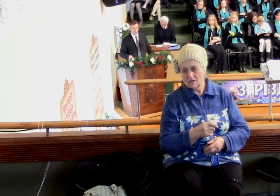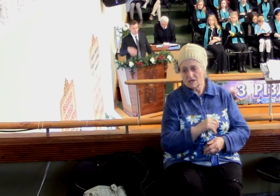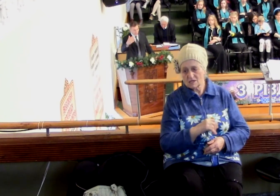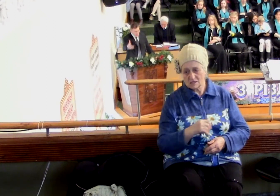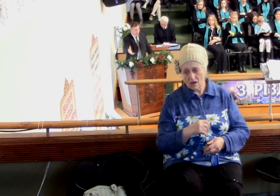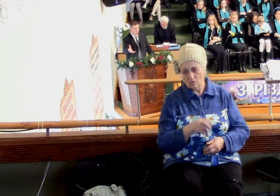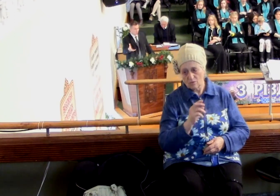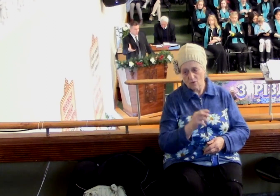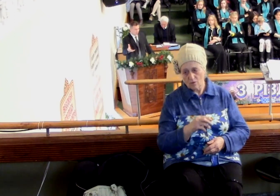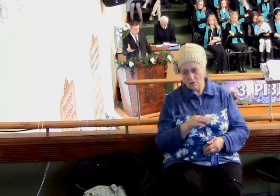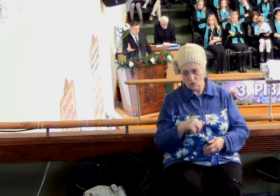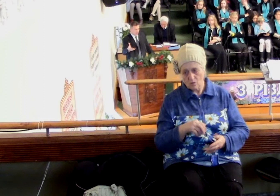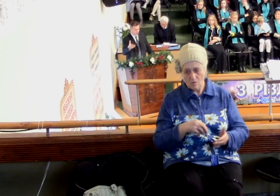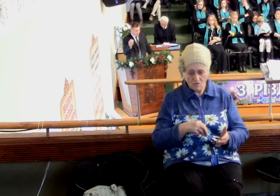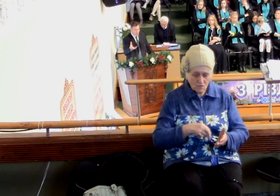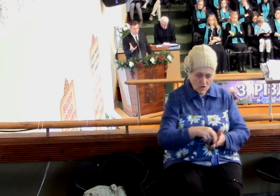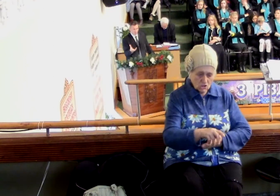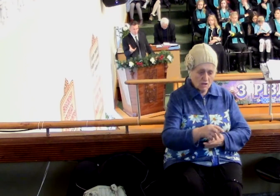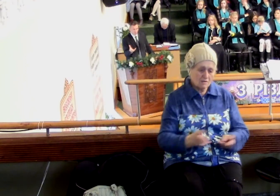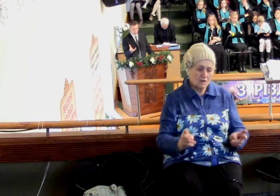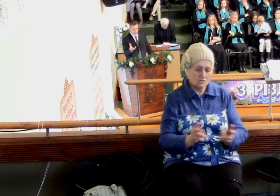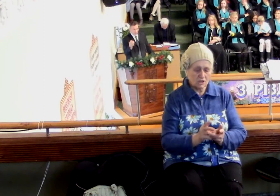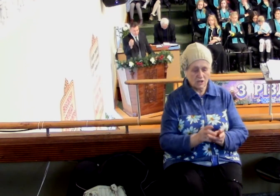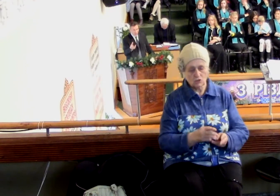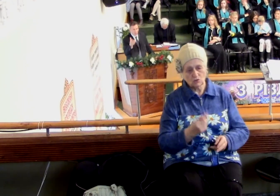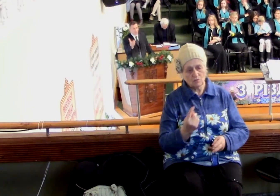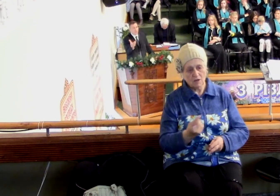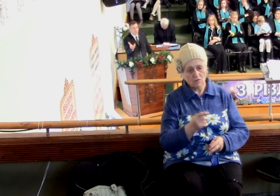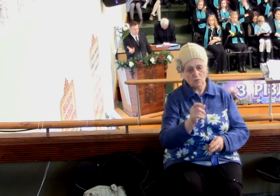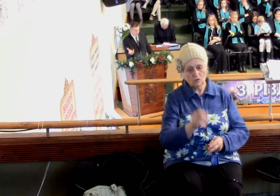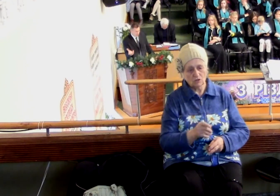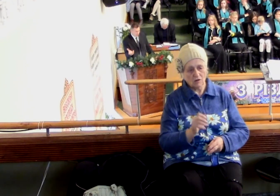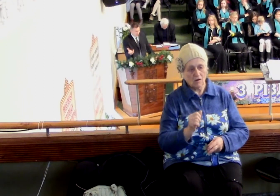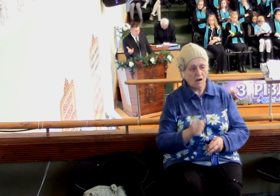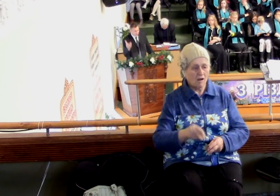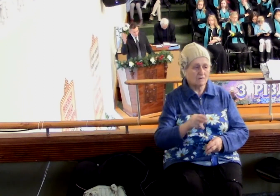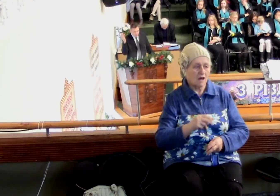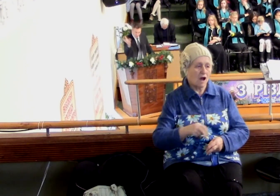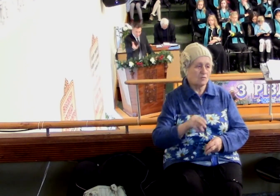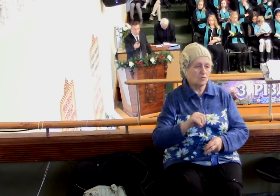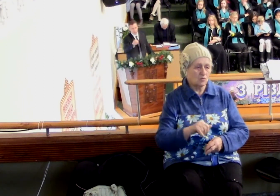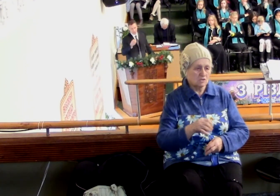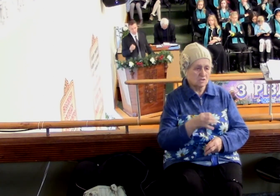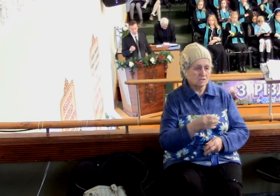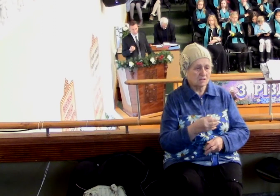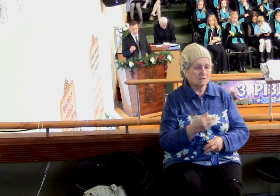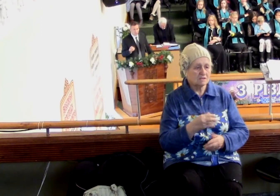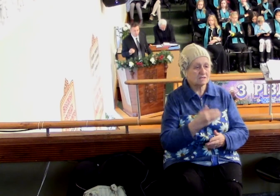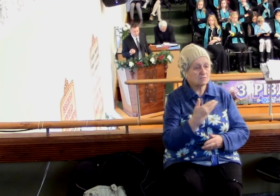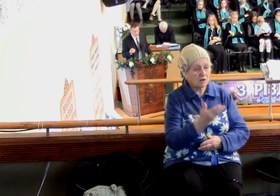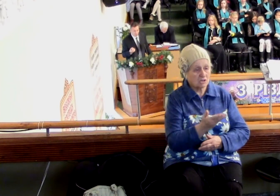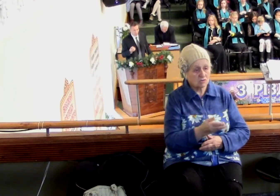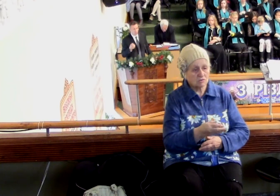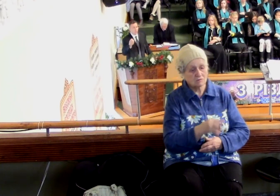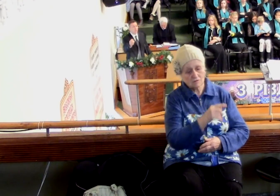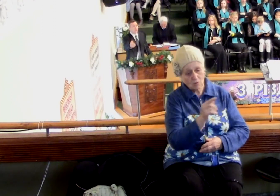человеку, Адаму, с вестью. Адам, где ты? Господь искал человека. Для